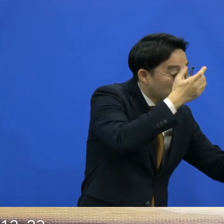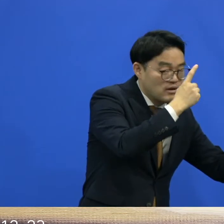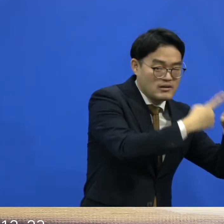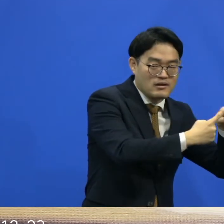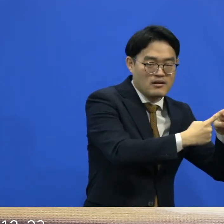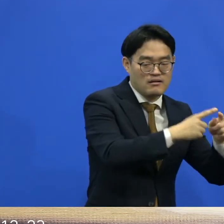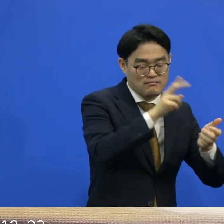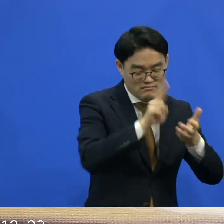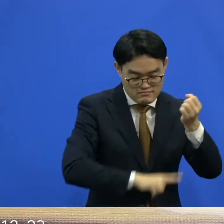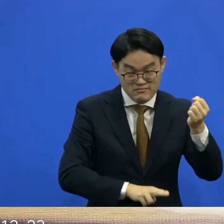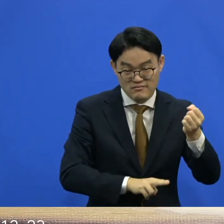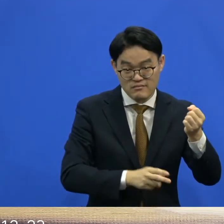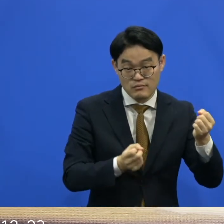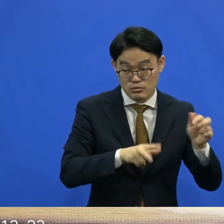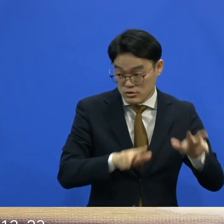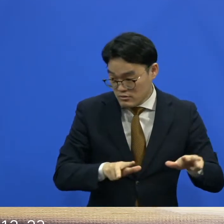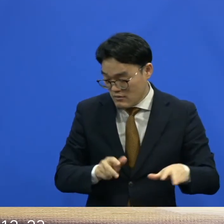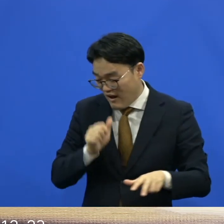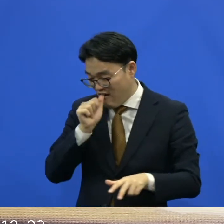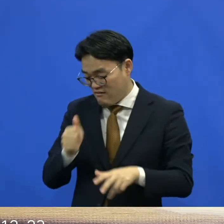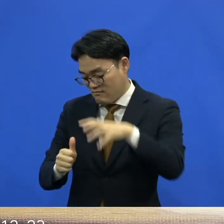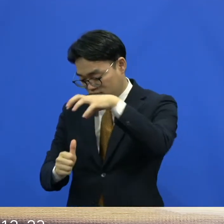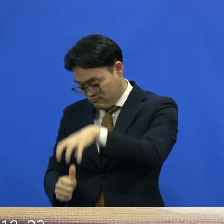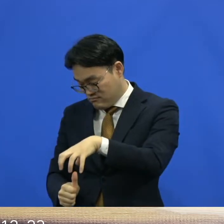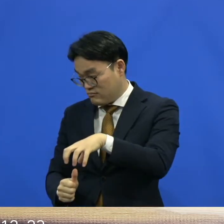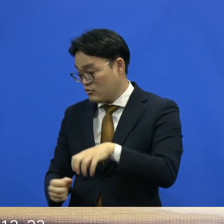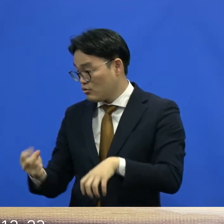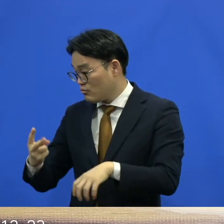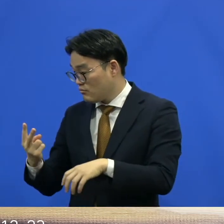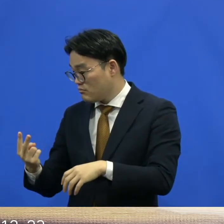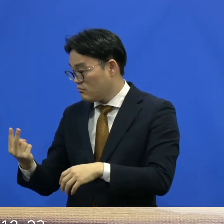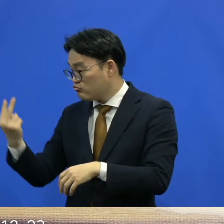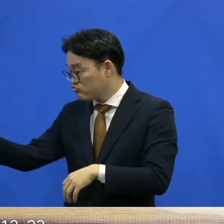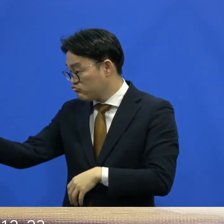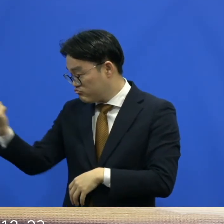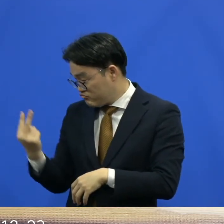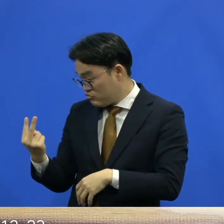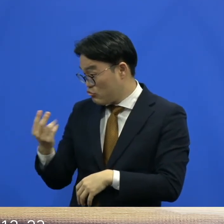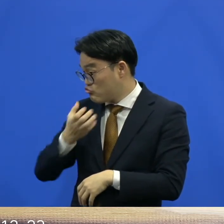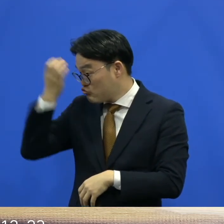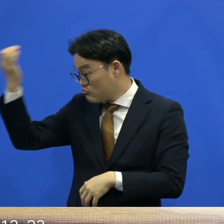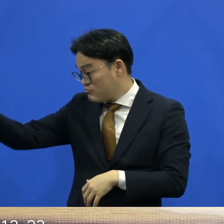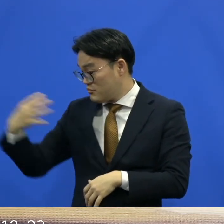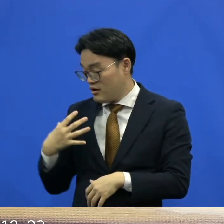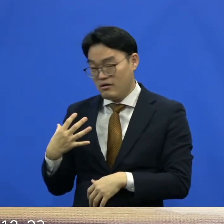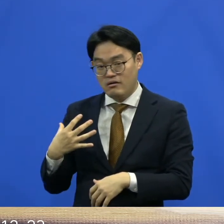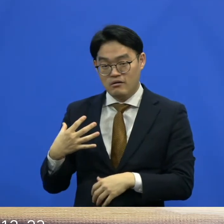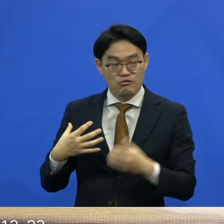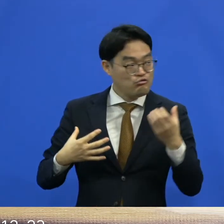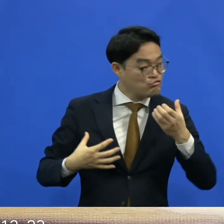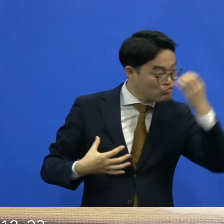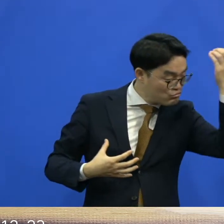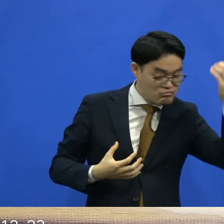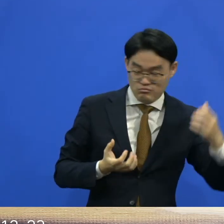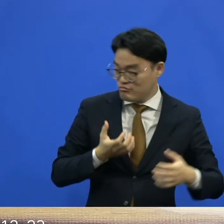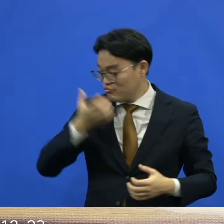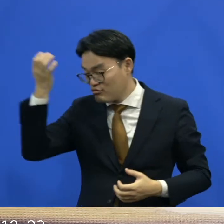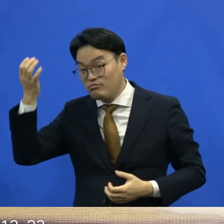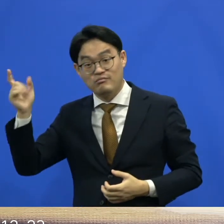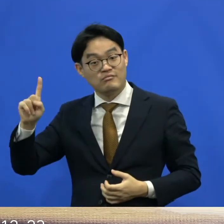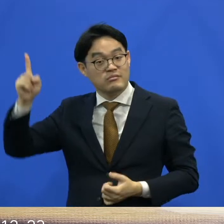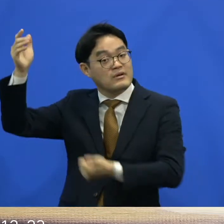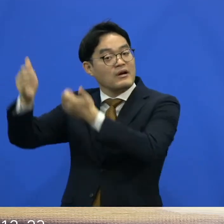왕의 신하들이 꾼 꿈을 해석해 주게 됩니다. 의미심장합니다. 하나님은 요셉에게